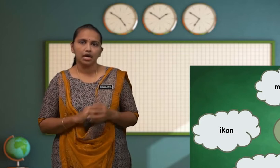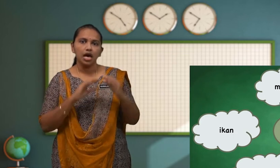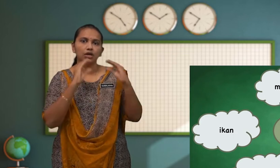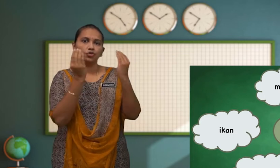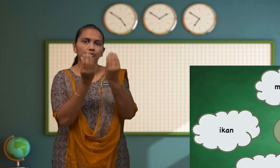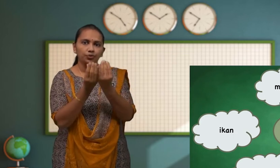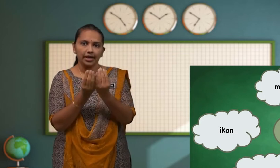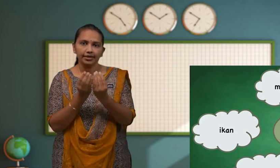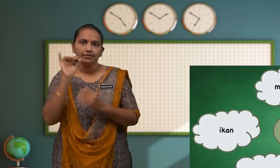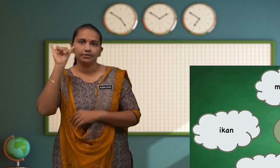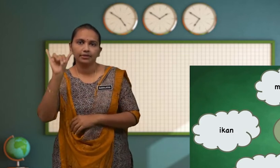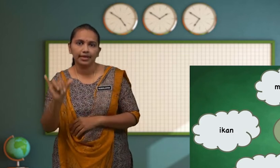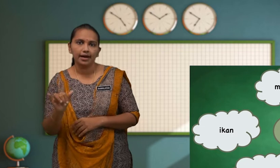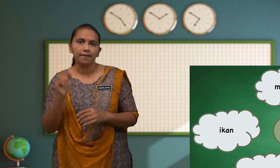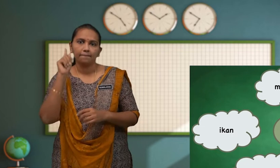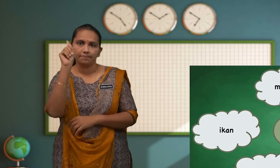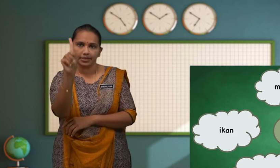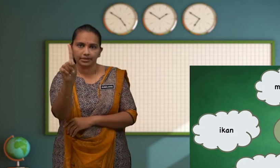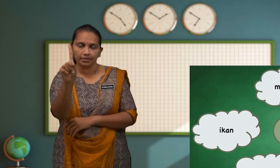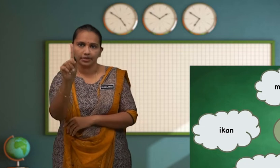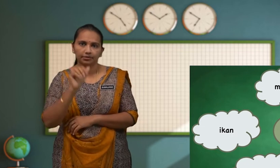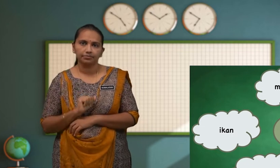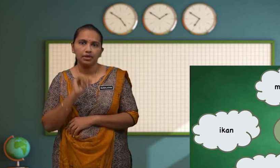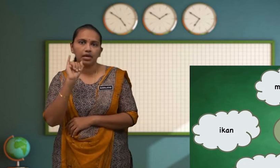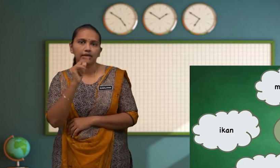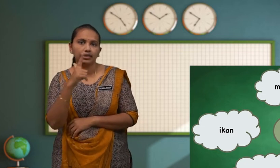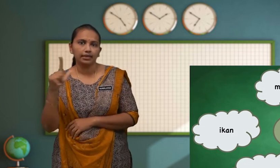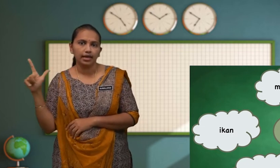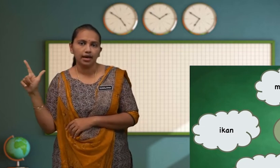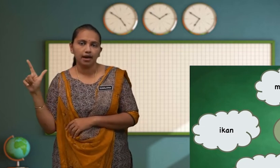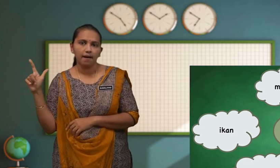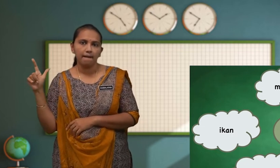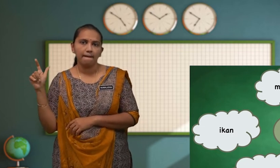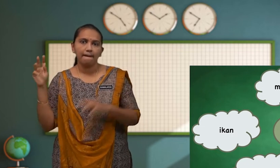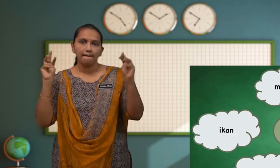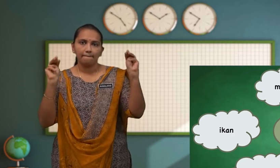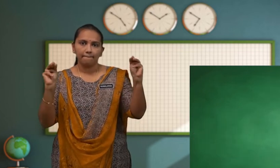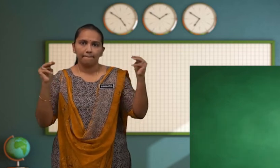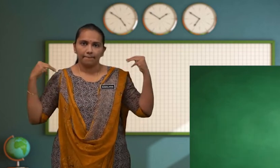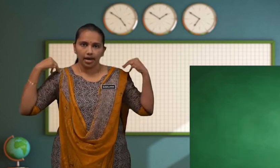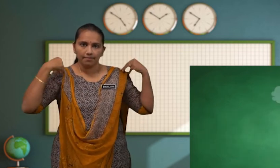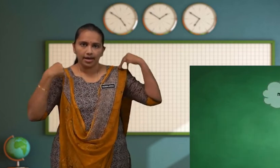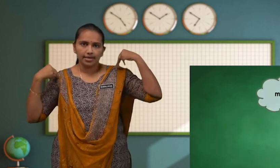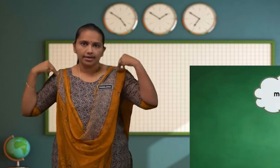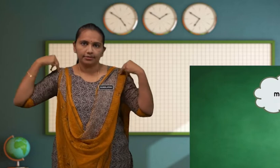Kumpulan Yang Pertama Ialah Mamalia